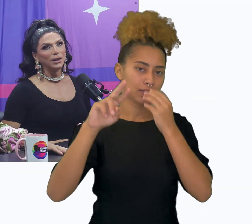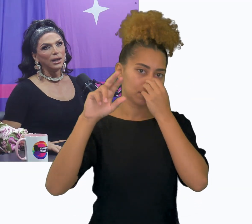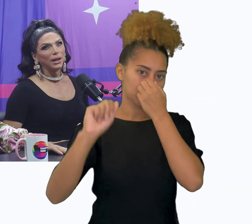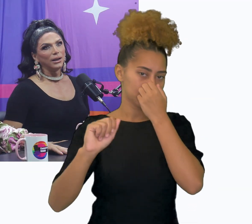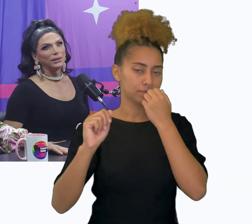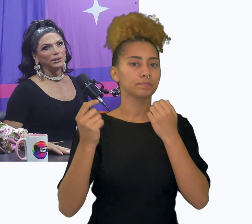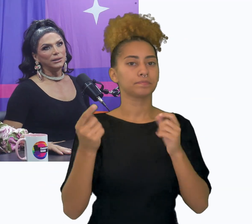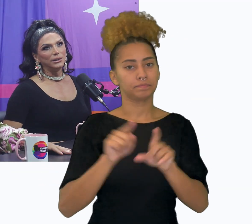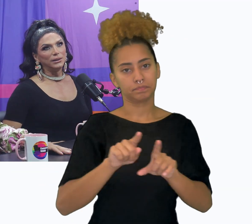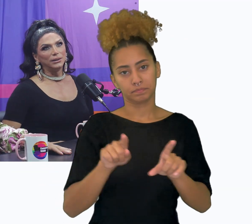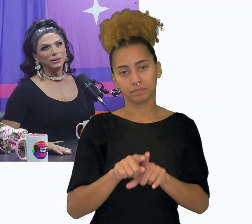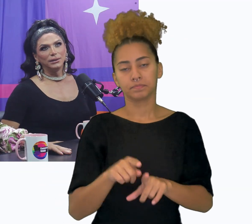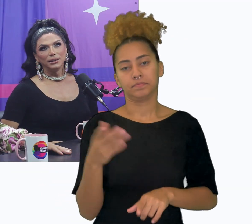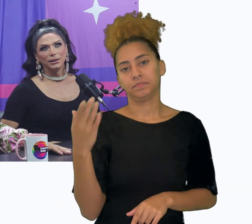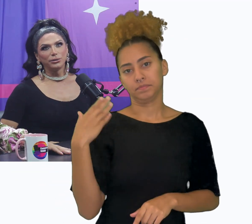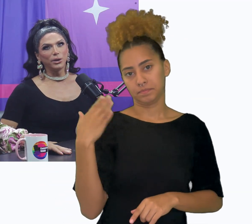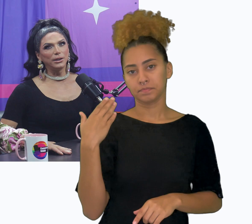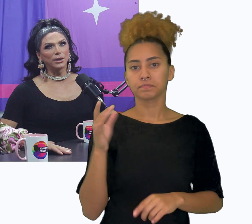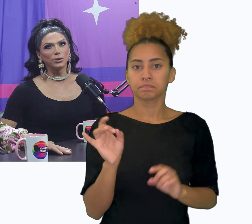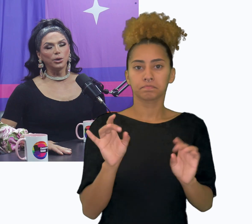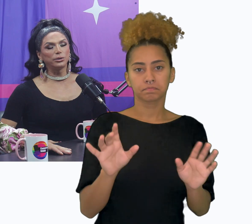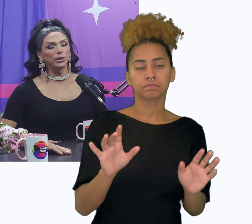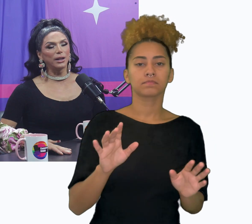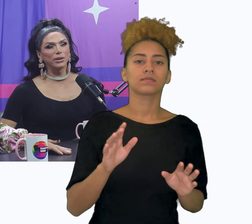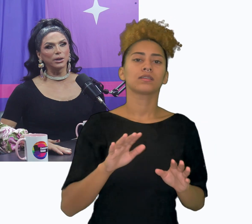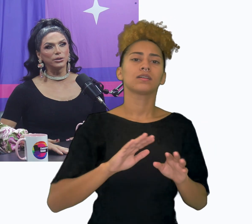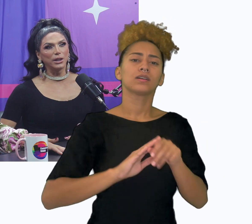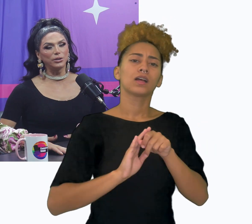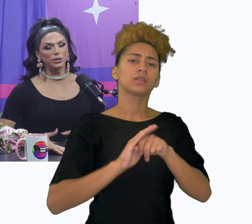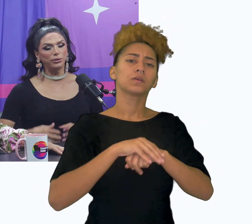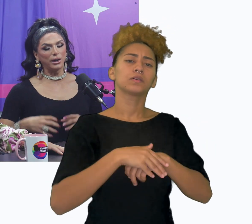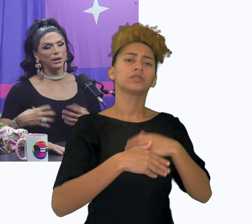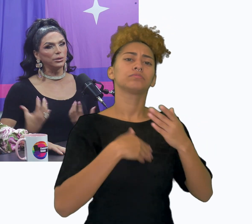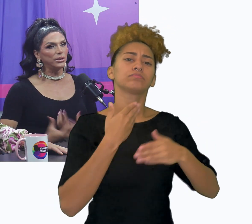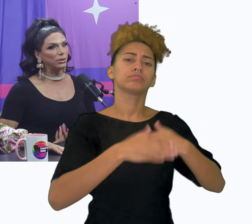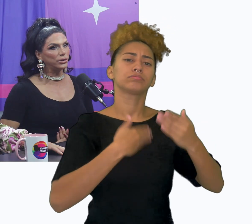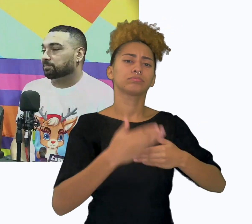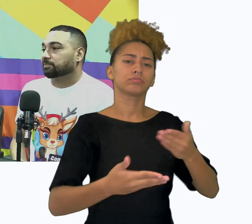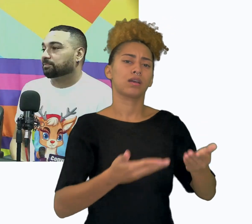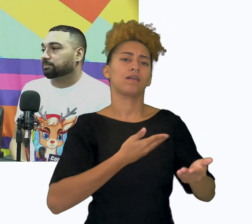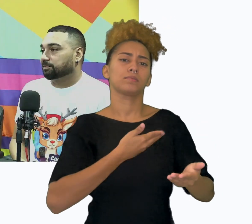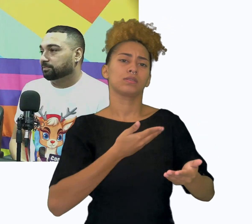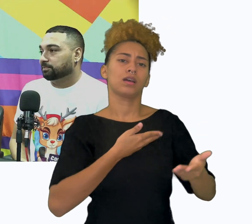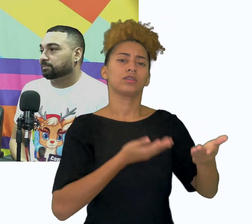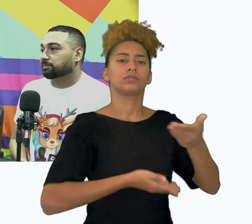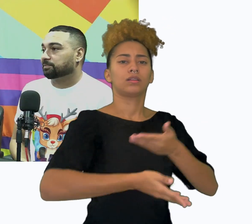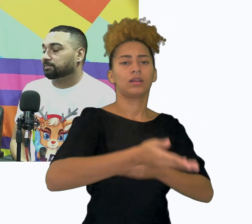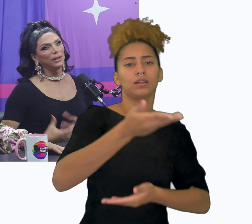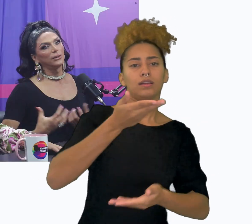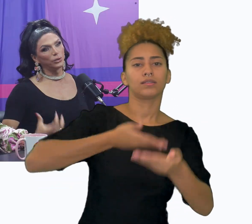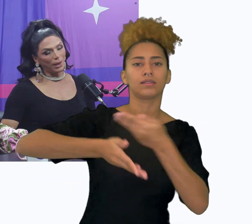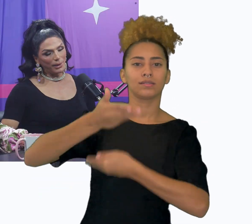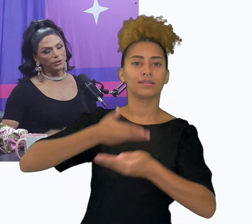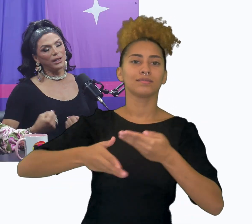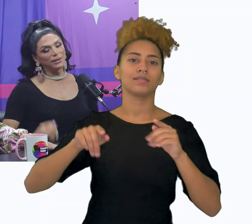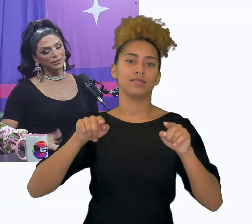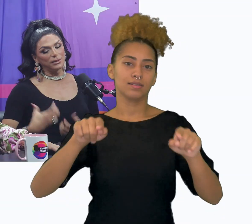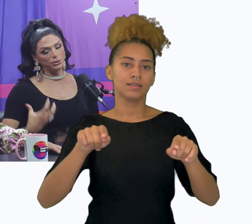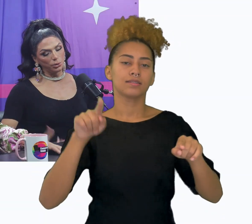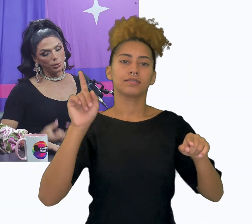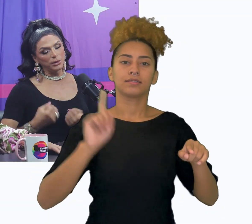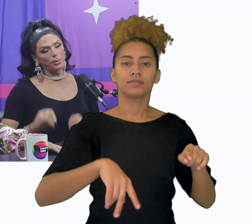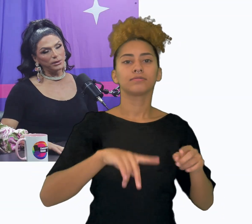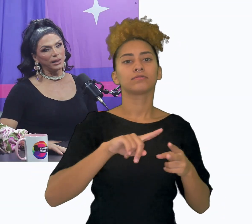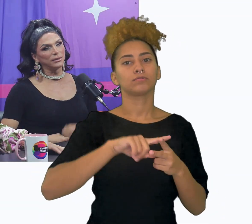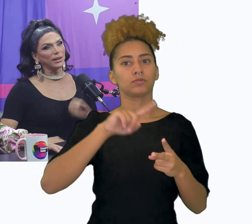tal. E foi isso, a noite foi levando a gente foi criando um círculo de amizades, né? Justamente trazendo